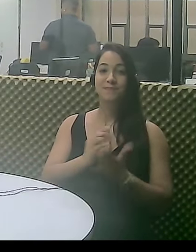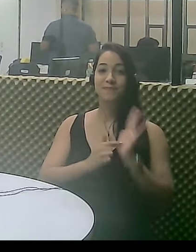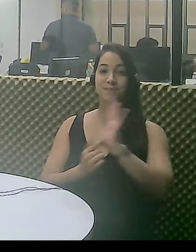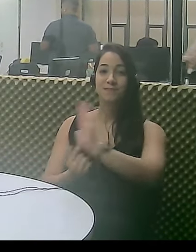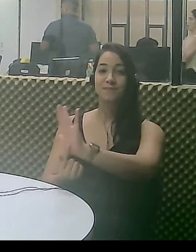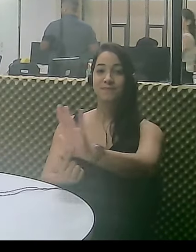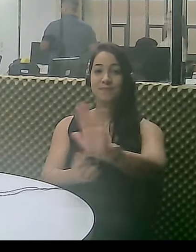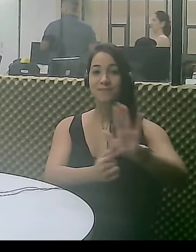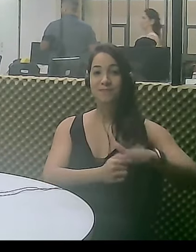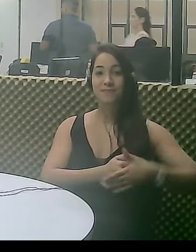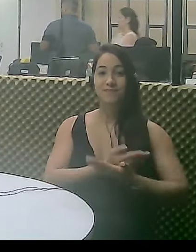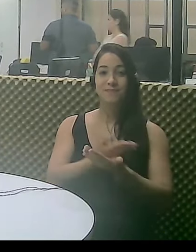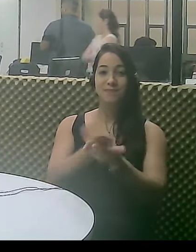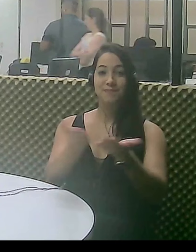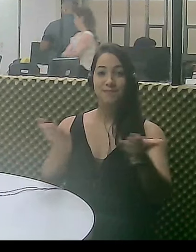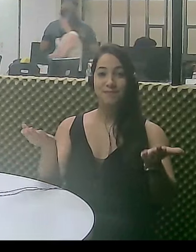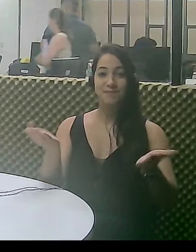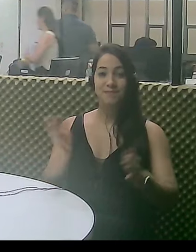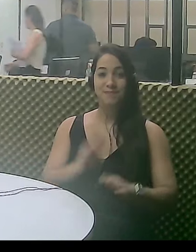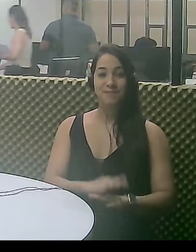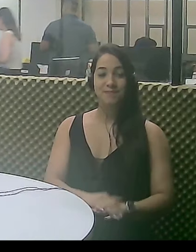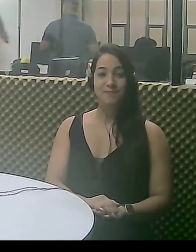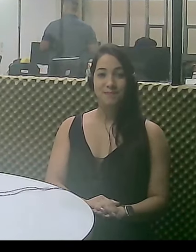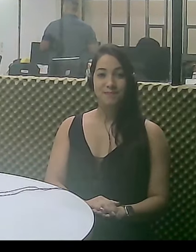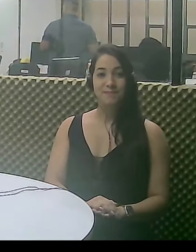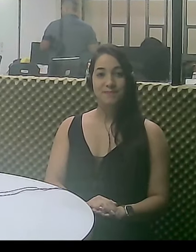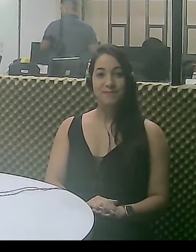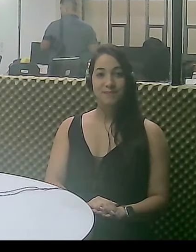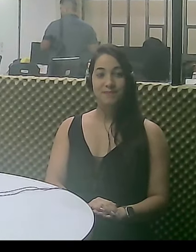Uberlândia no ar pra você.